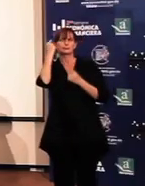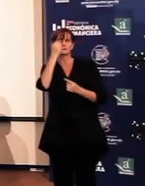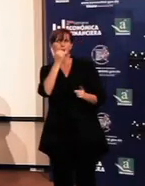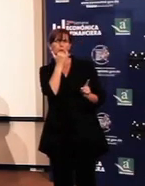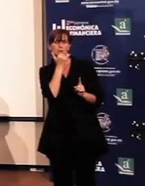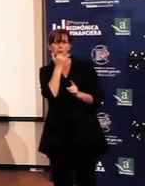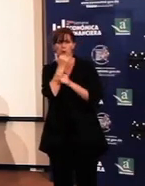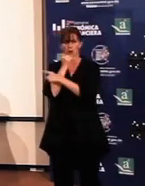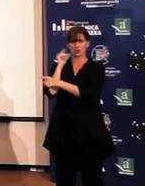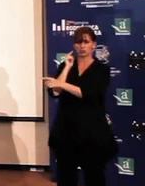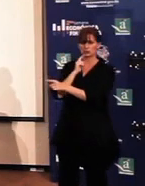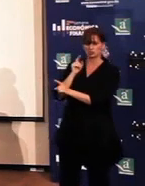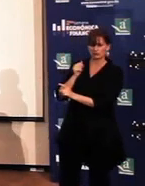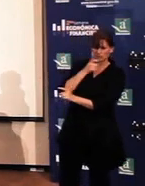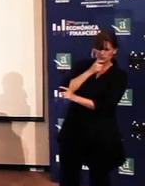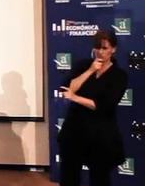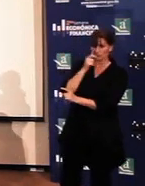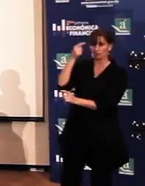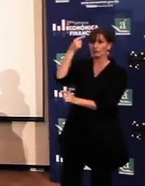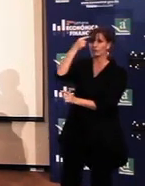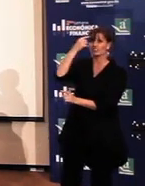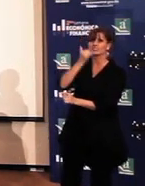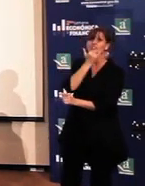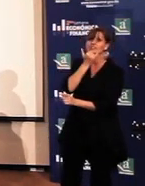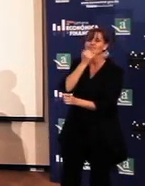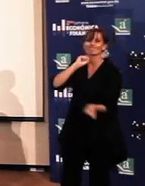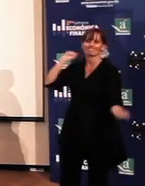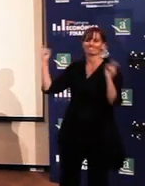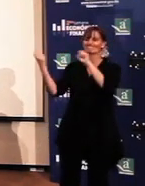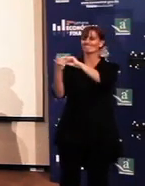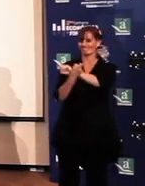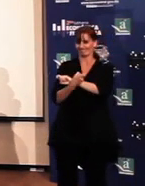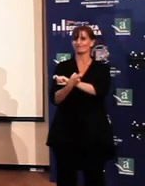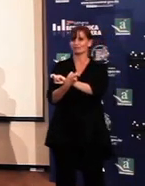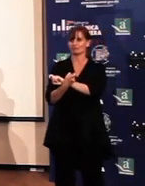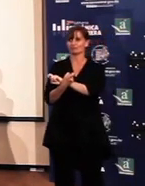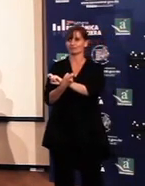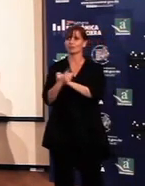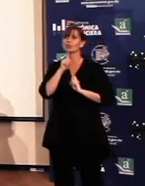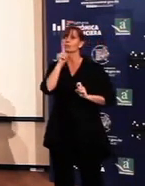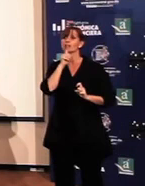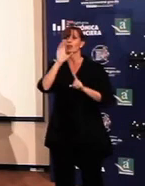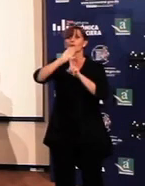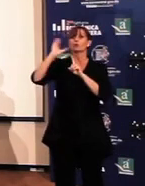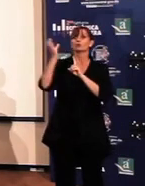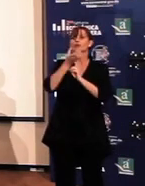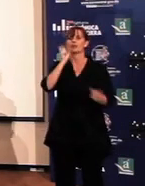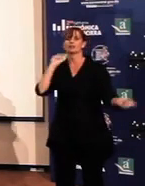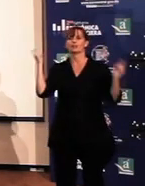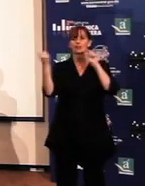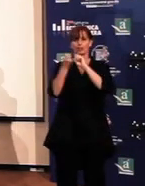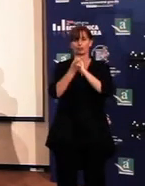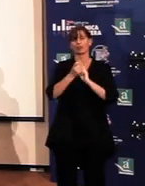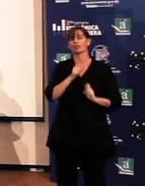que uno tiene y a cambiar era un cambio cultural todavía nos falta mucho por trabajar ese